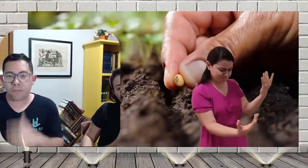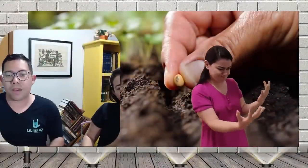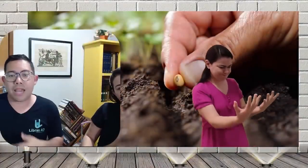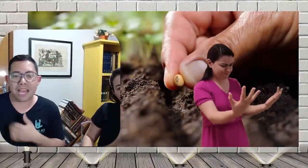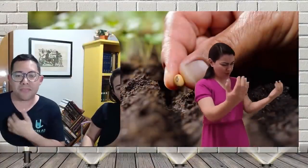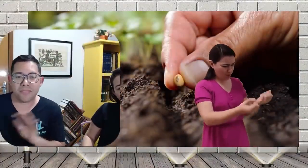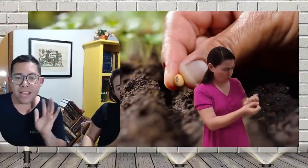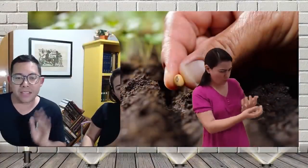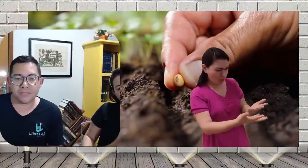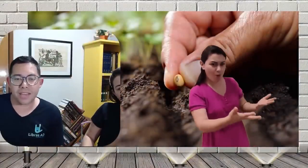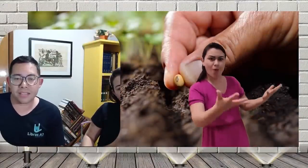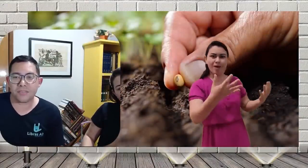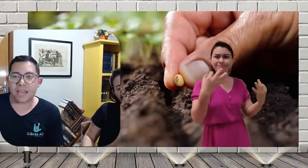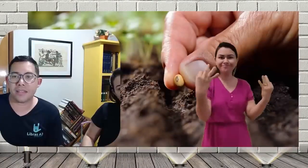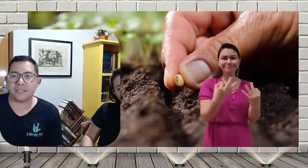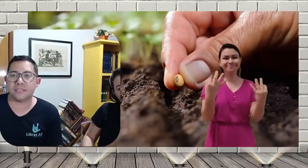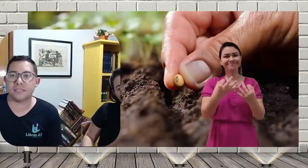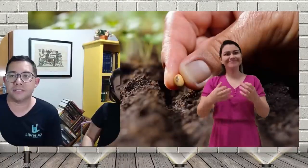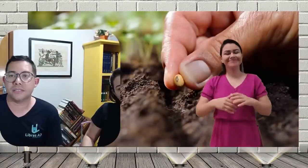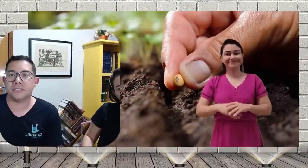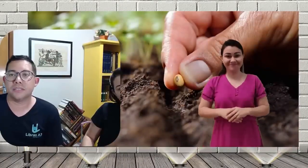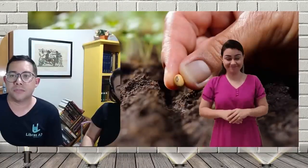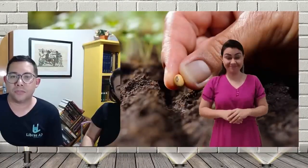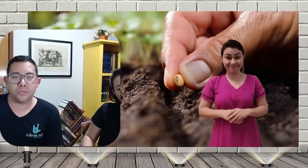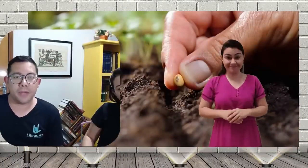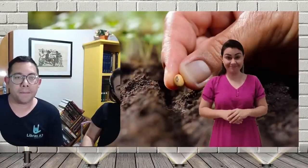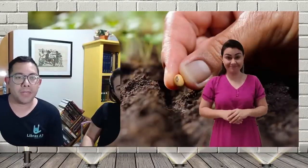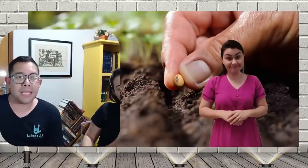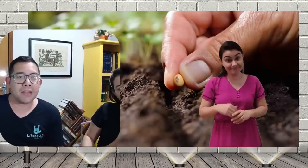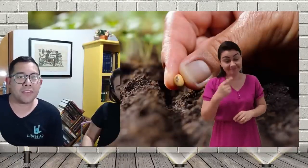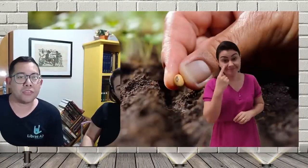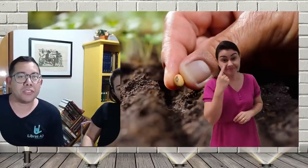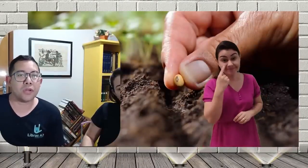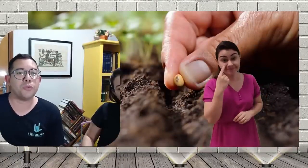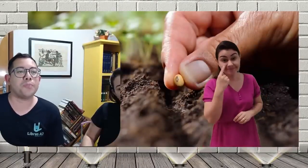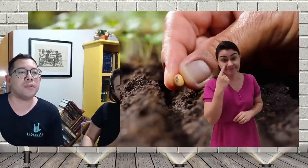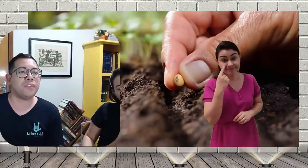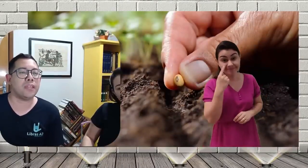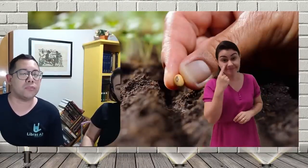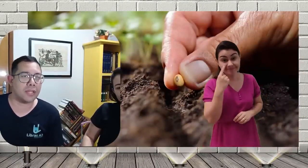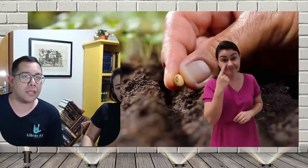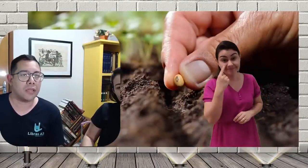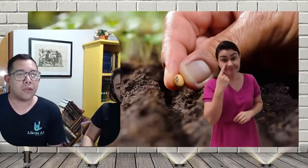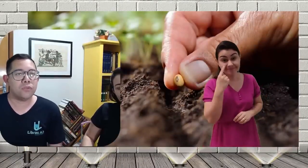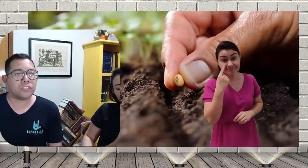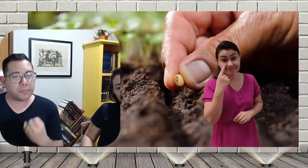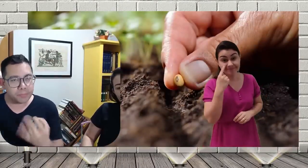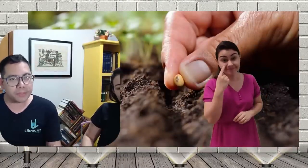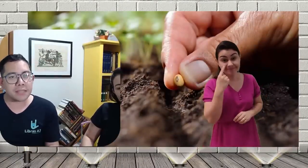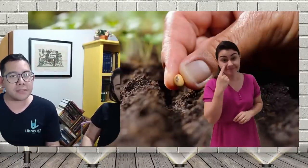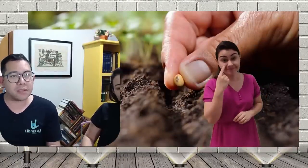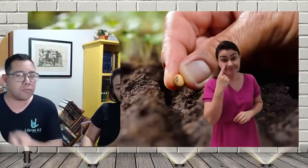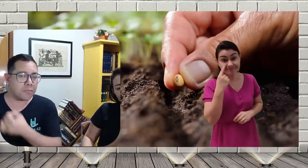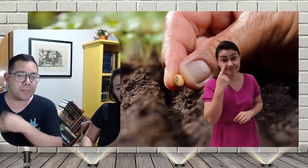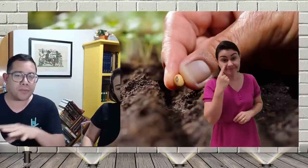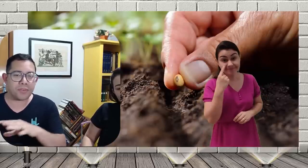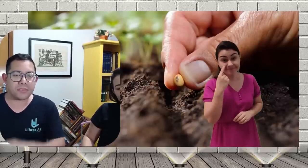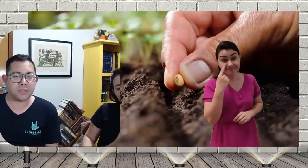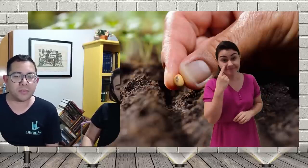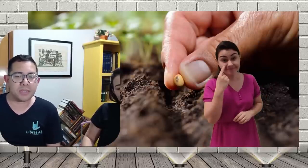Olha lá, várias, várias, várias. Muito bem. E ela faz o sinal de perfeito, né? Ou seja, nasceu uma perfeição ali,